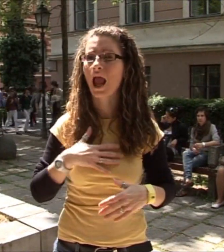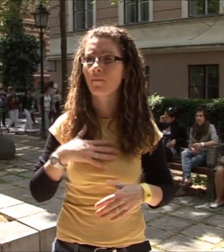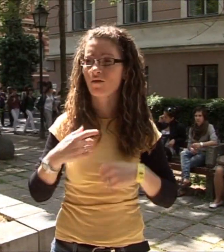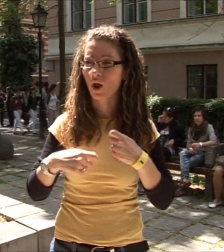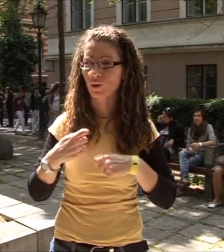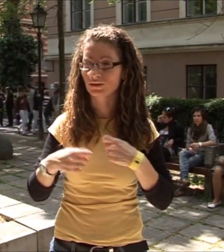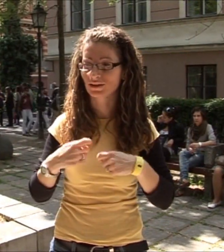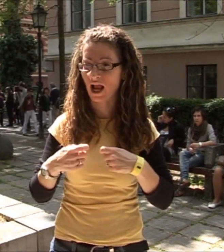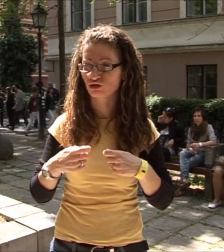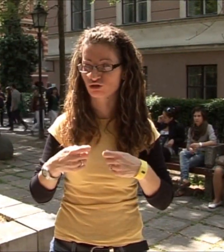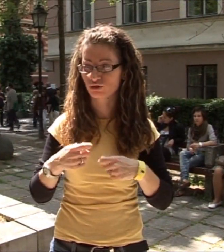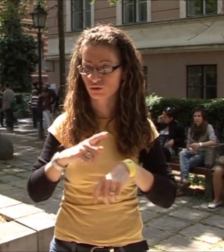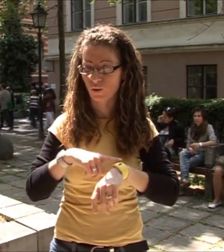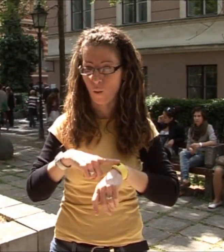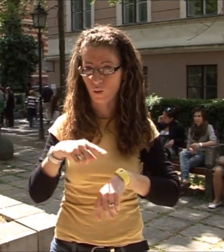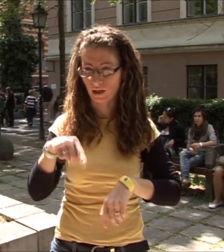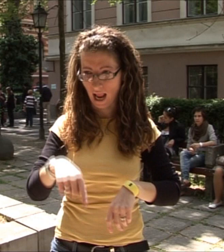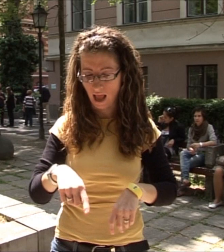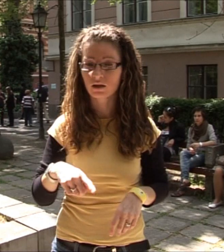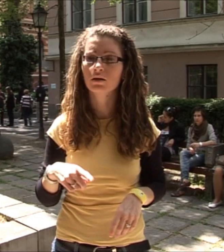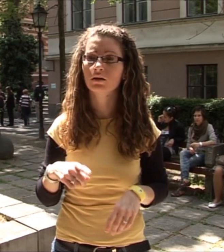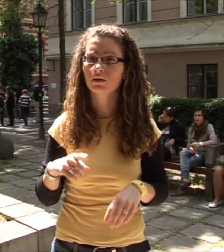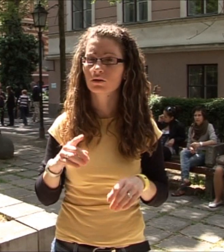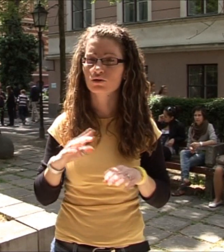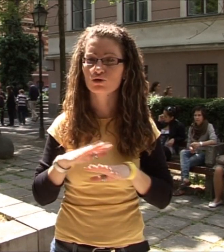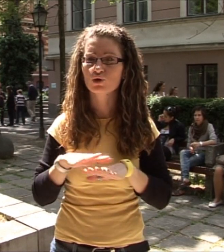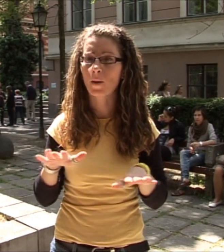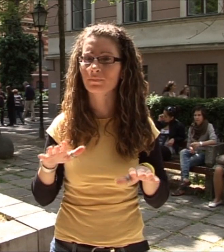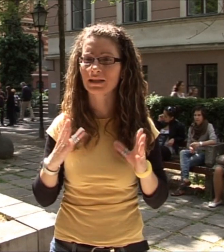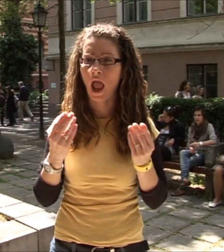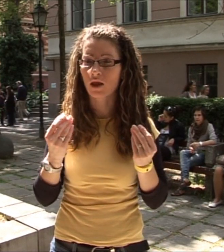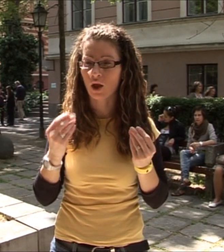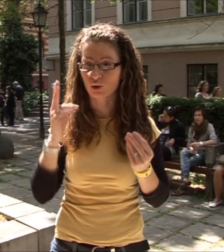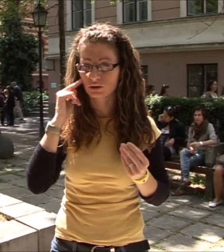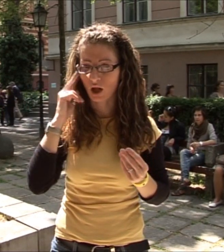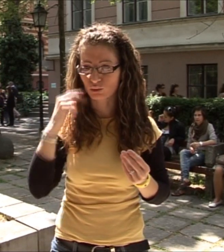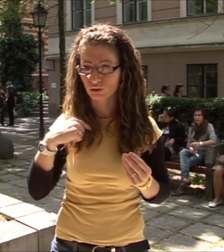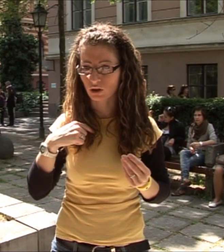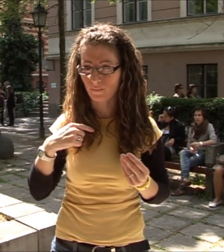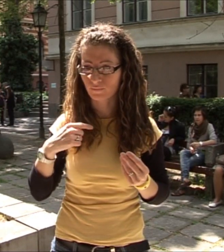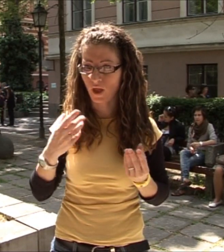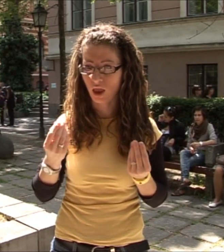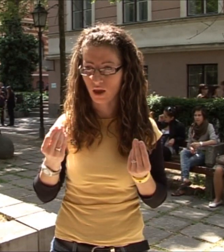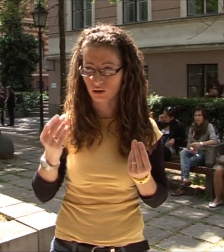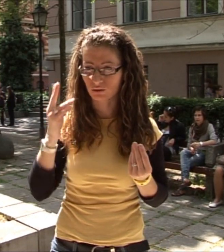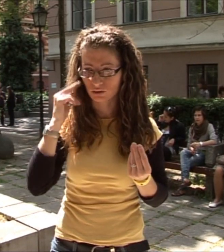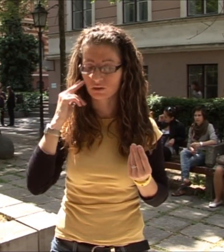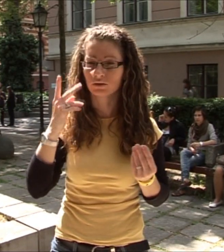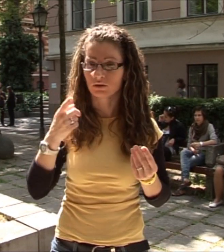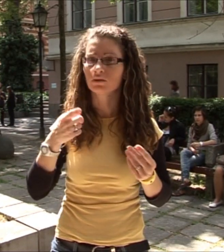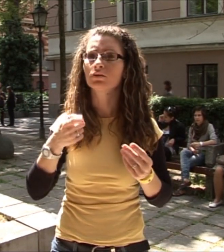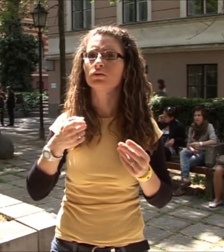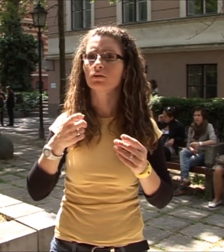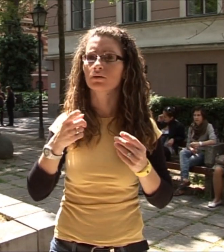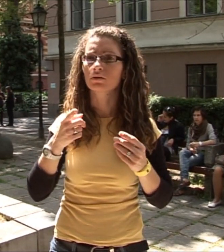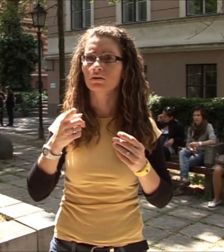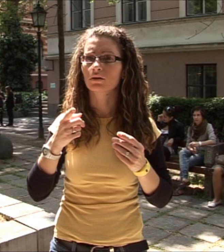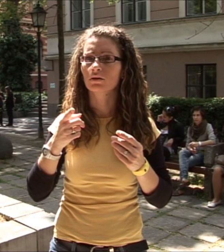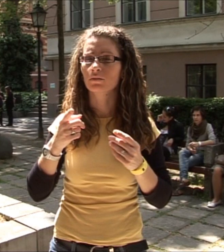lehetáat drámag a fásó órán több anyagot tanultunk